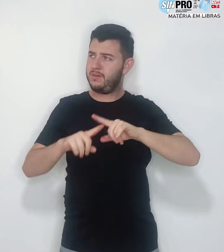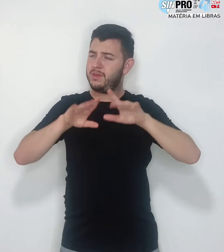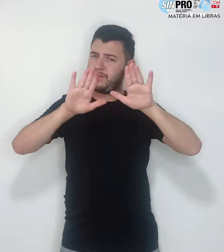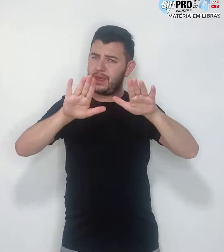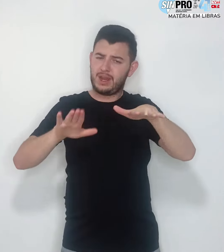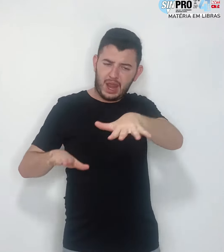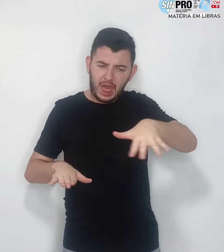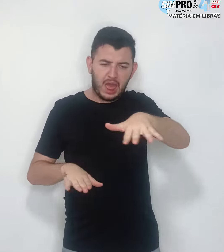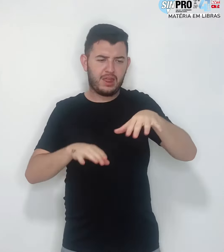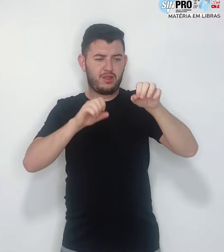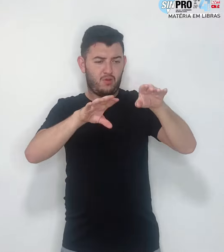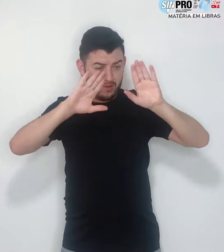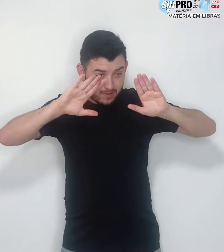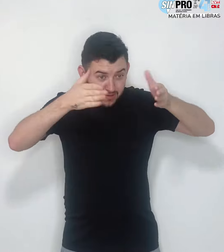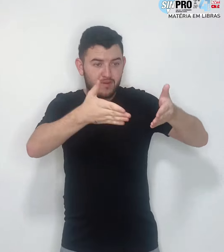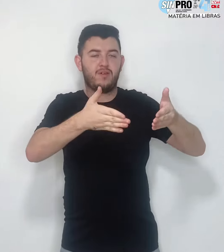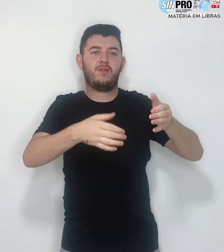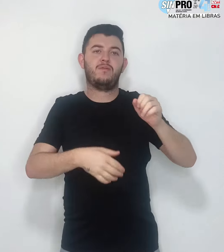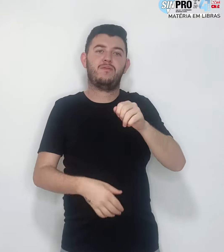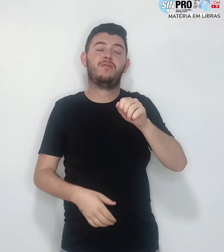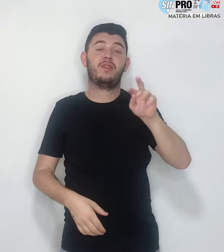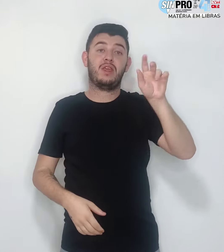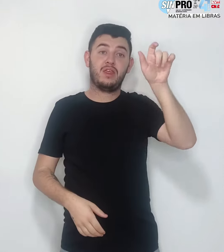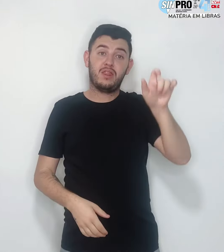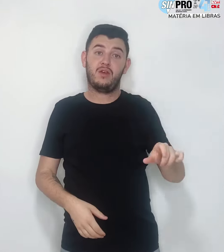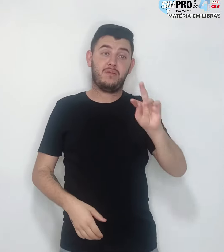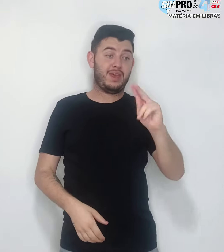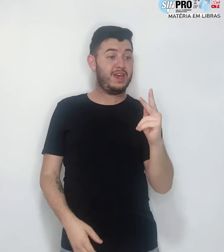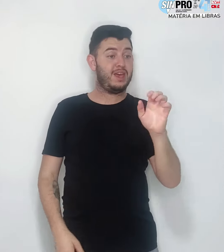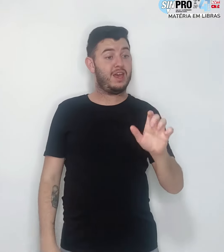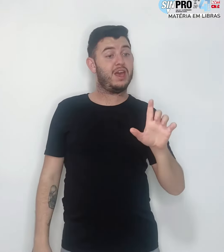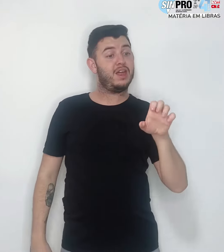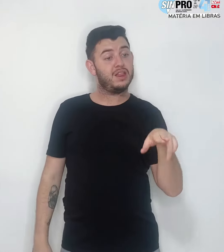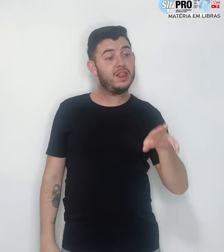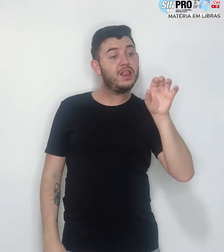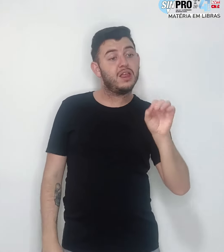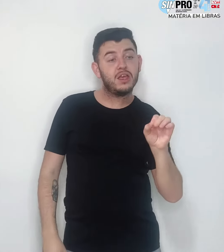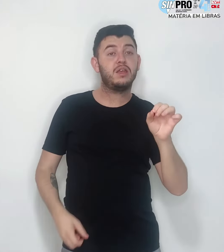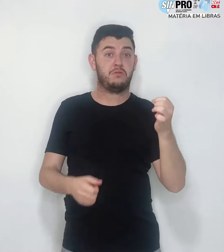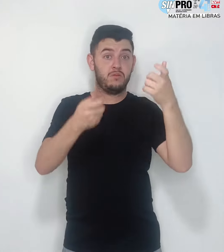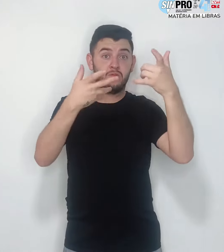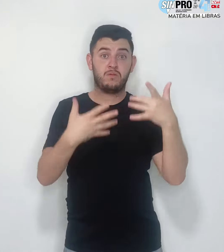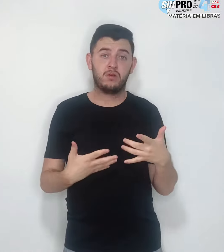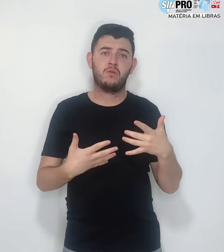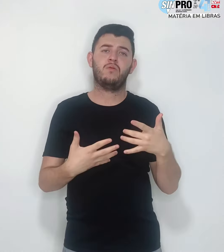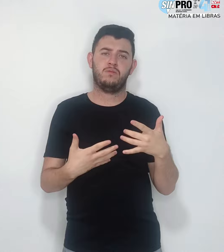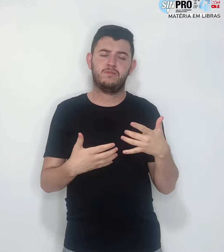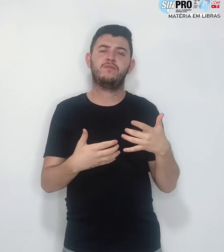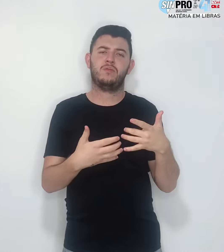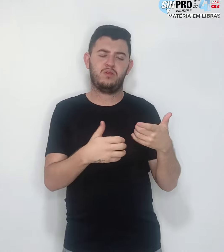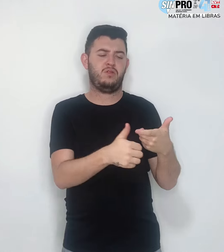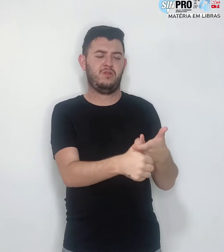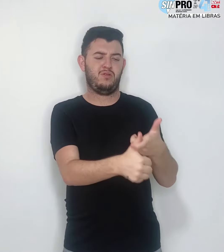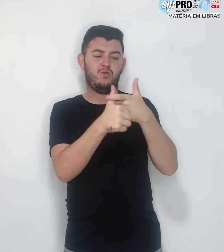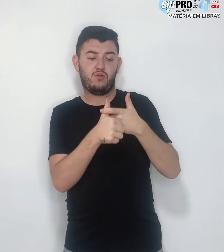específica da educação, Heleno Araújo destacou a necessidade de suspender a